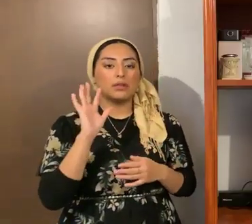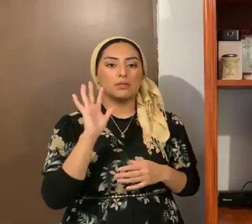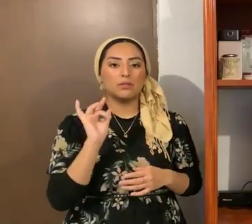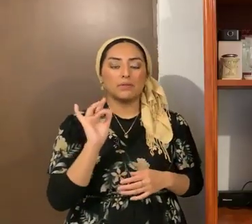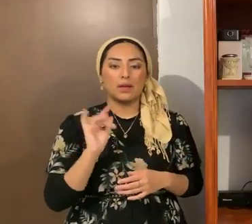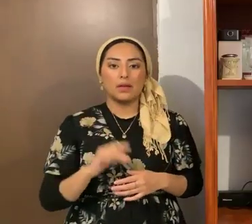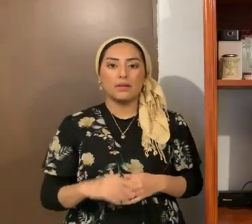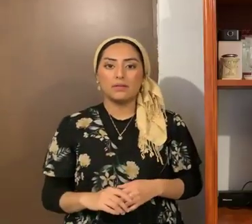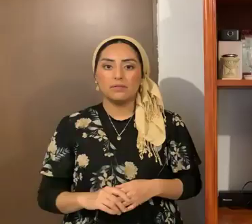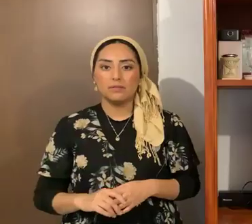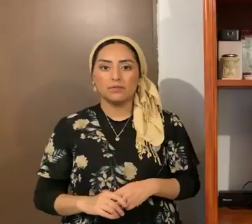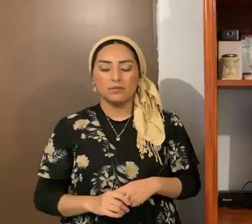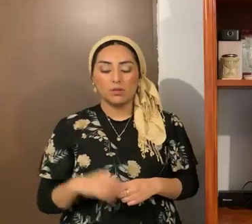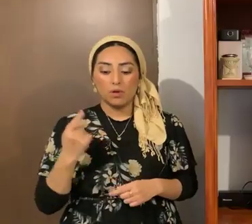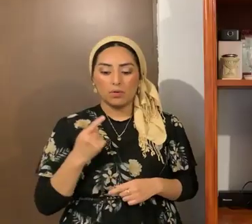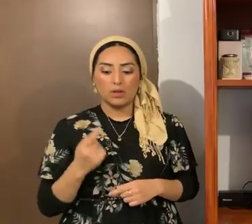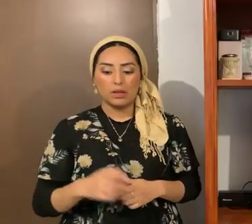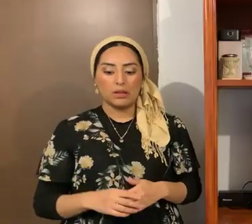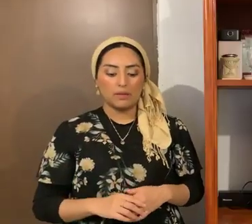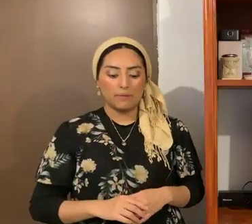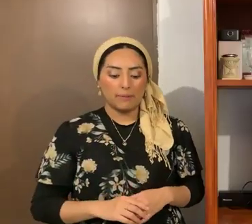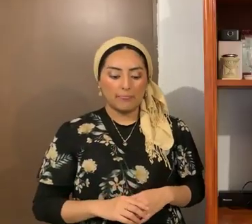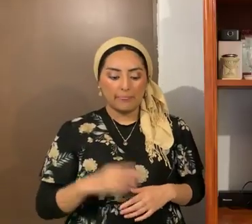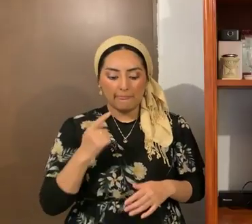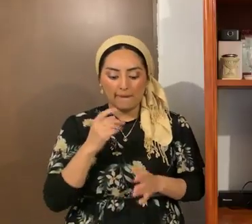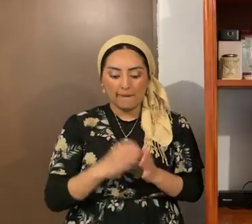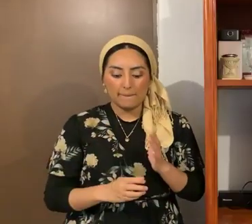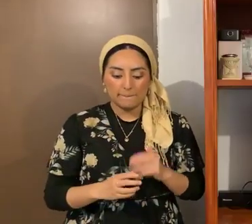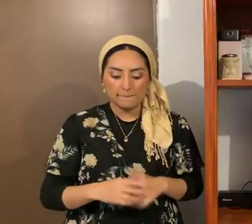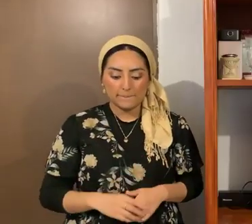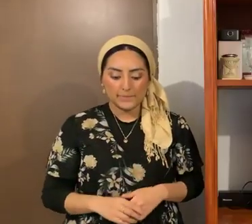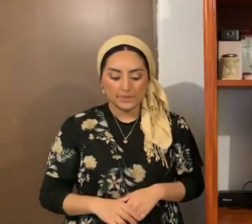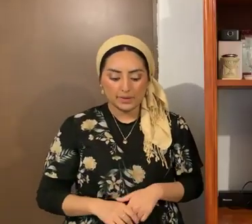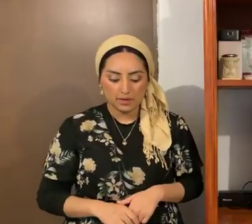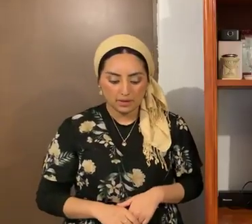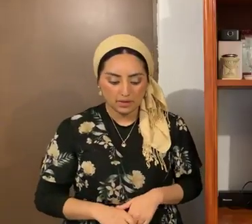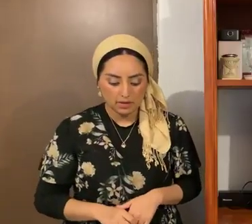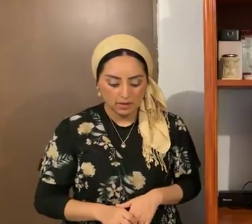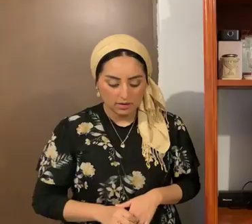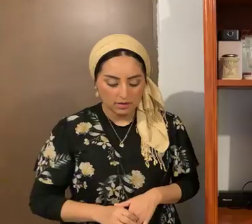1:25. O sea, es el único, más bien el único capítulo.